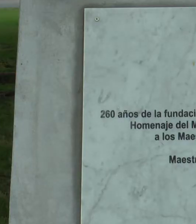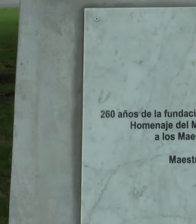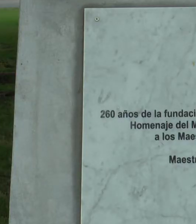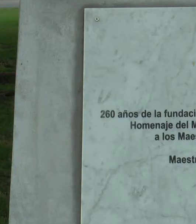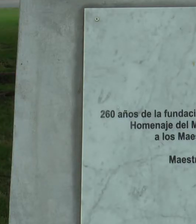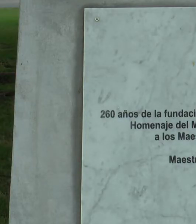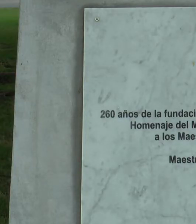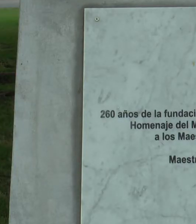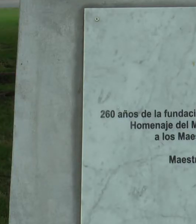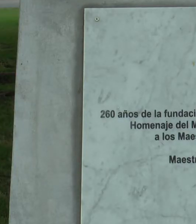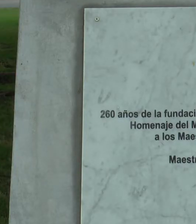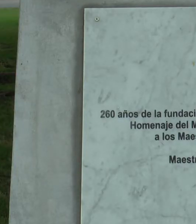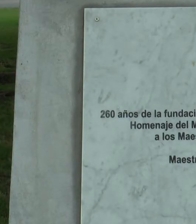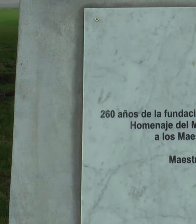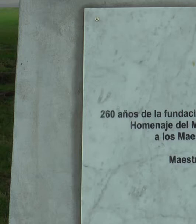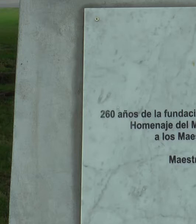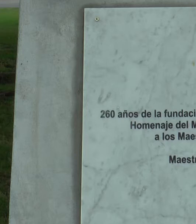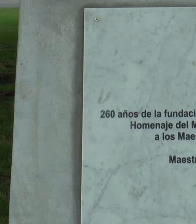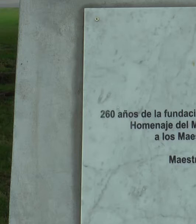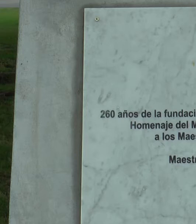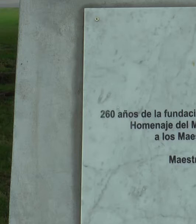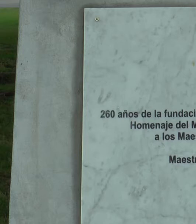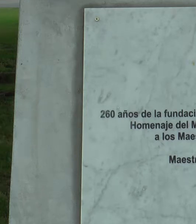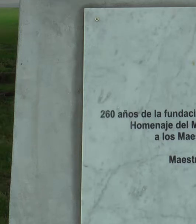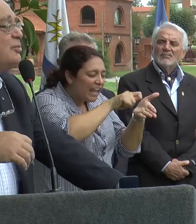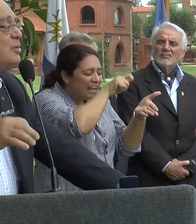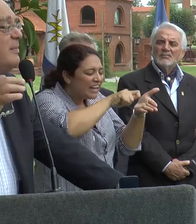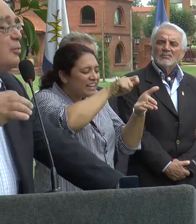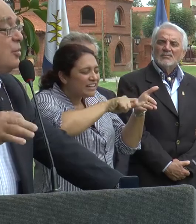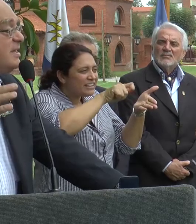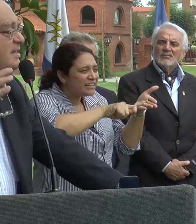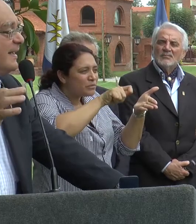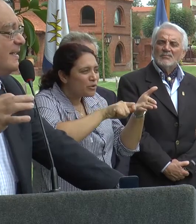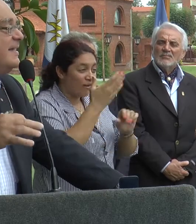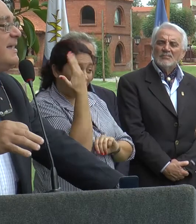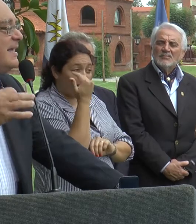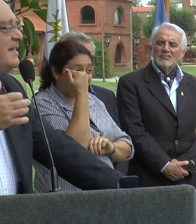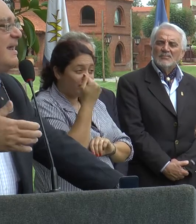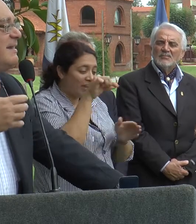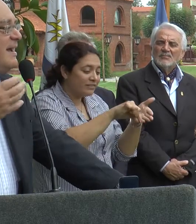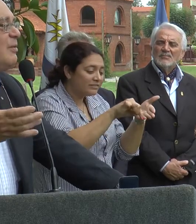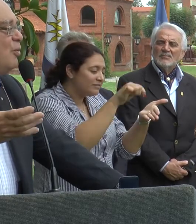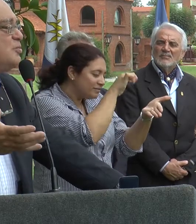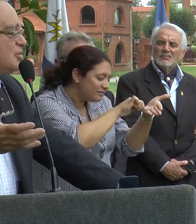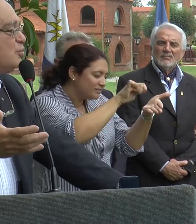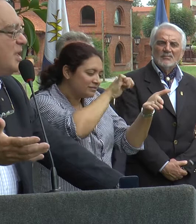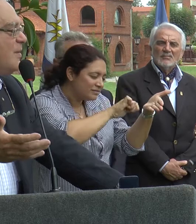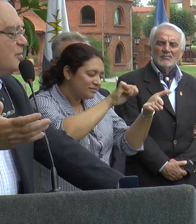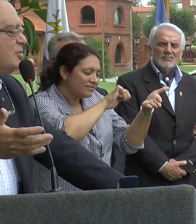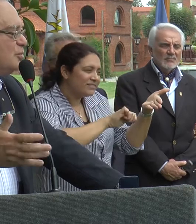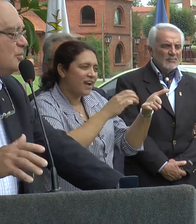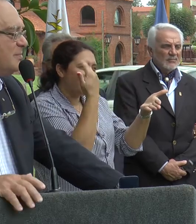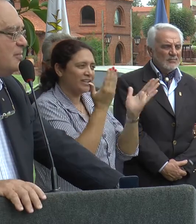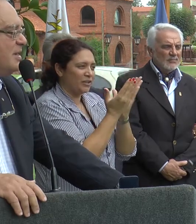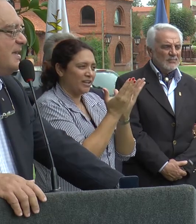hojas del maestro Camacho, libros escritos a mano, porque la escritura manuscrita era la cómo se estudiaba